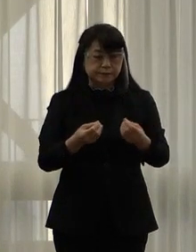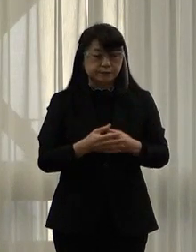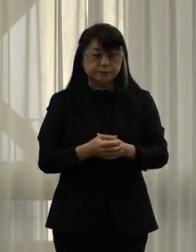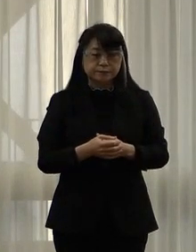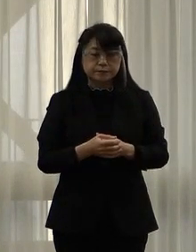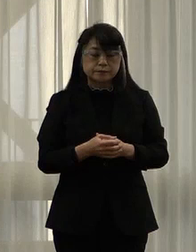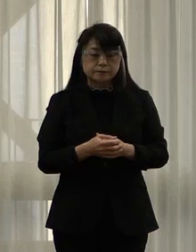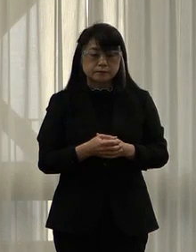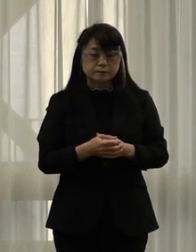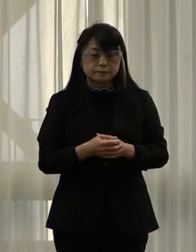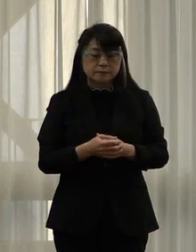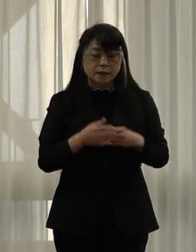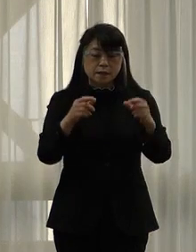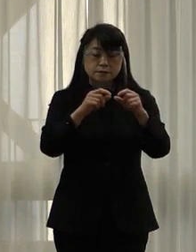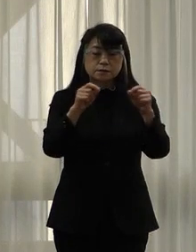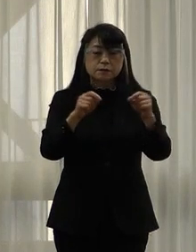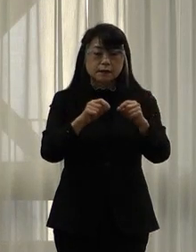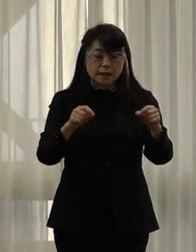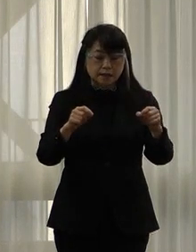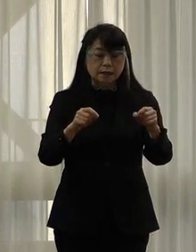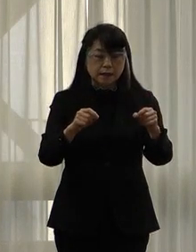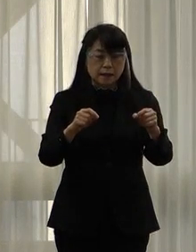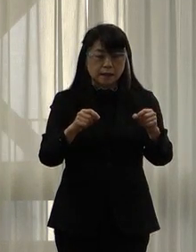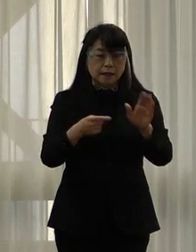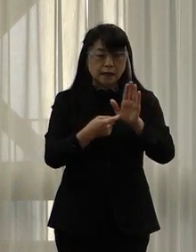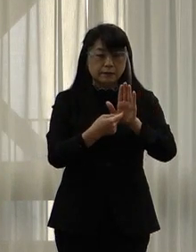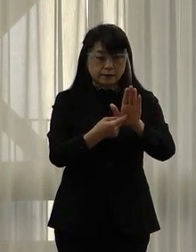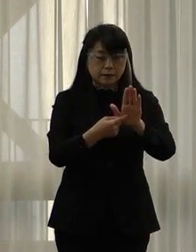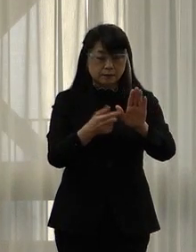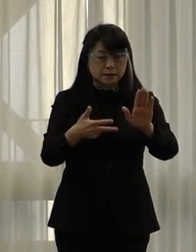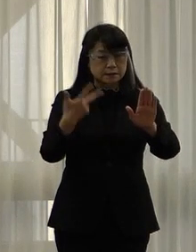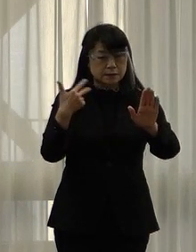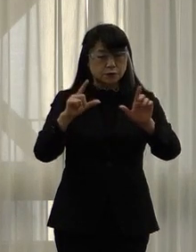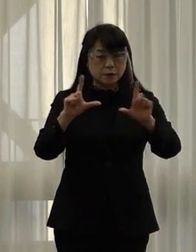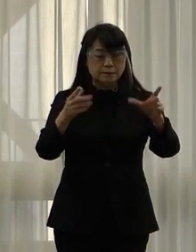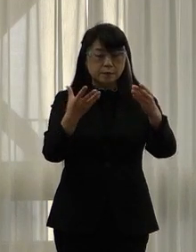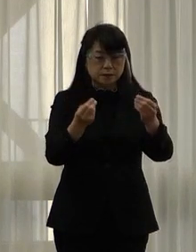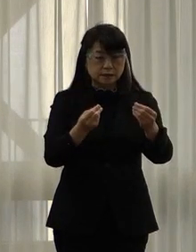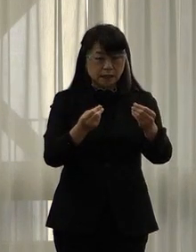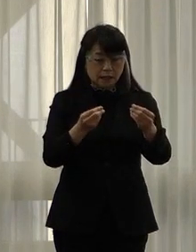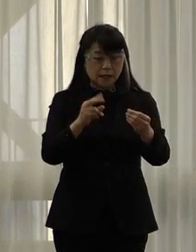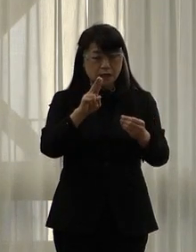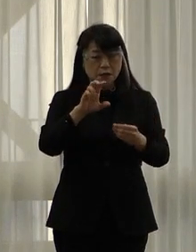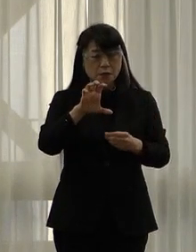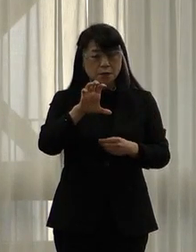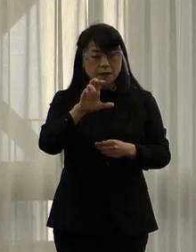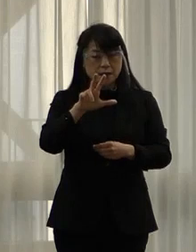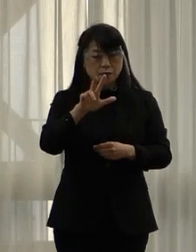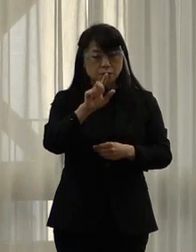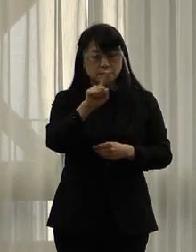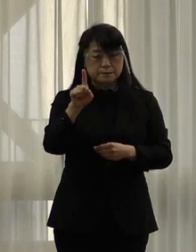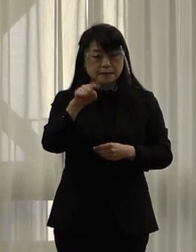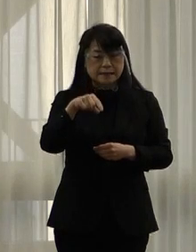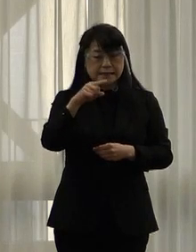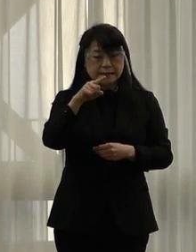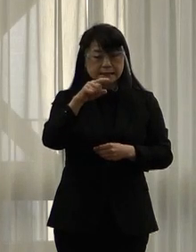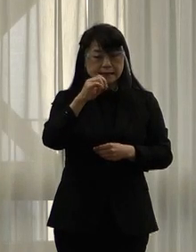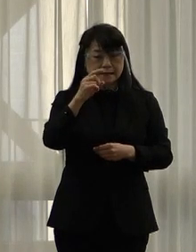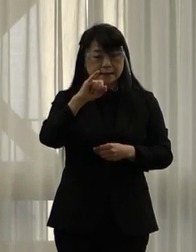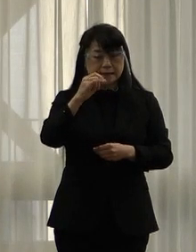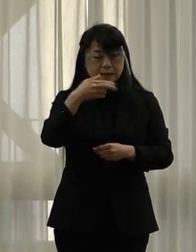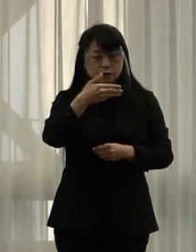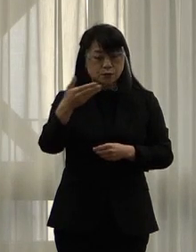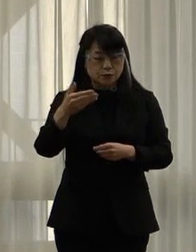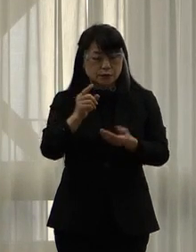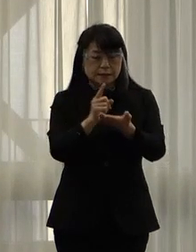ました。まあ、その結果できてきたのが先週発表しましたウェルビング指標ということになります。まあ、ですから何を言いたいか